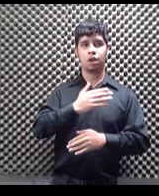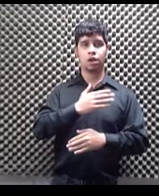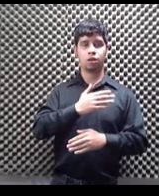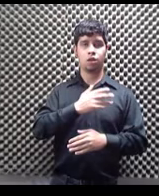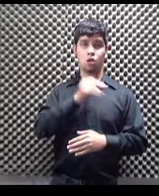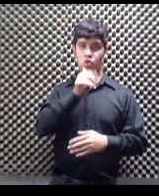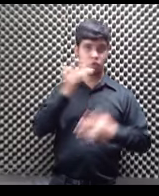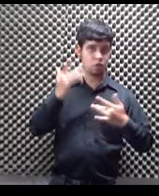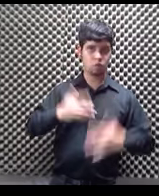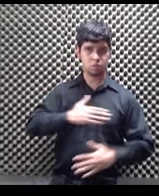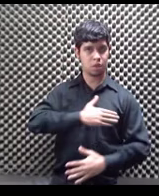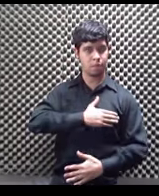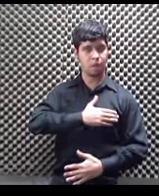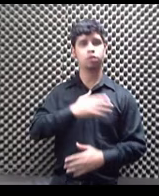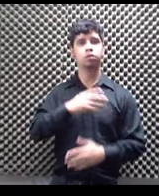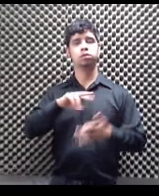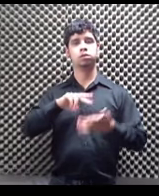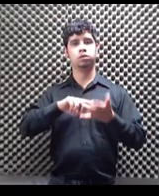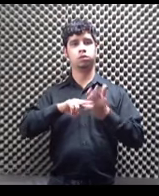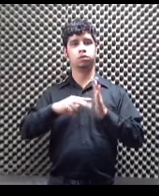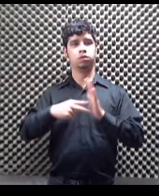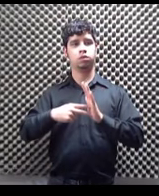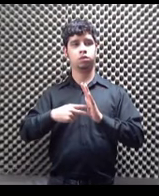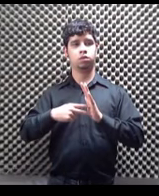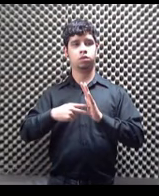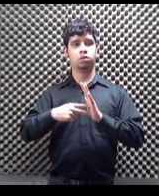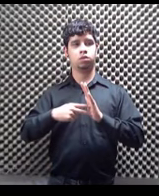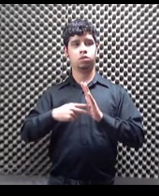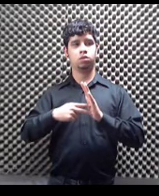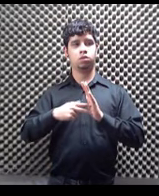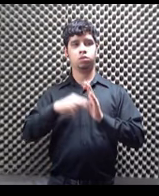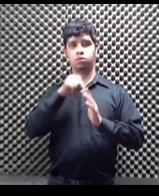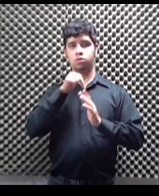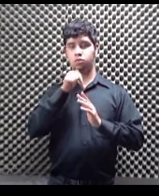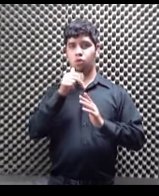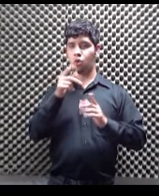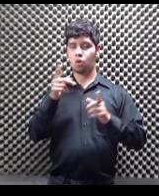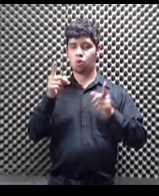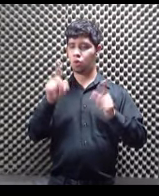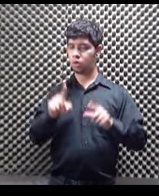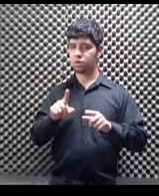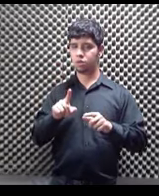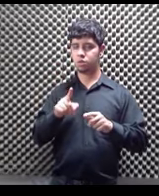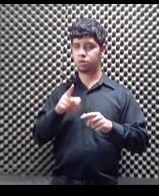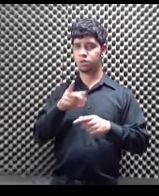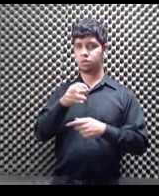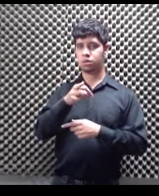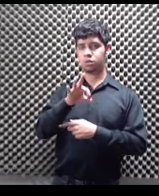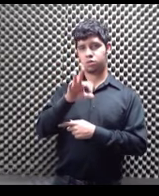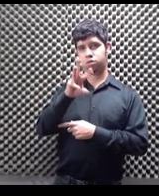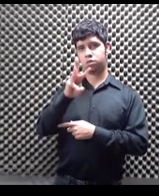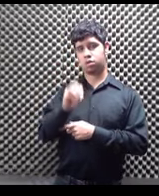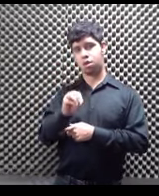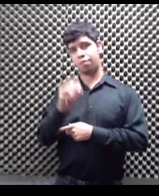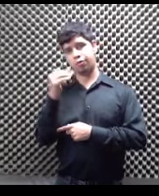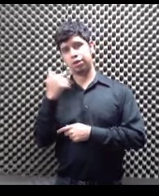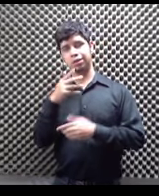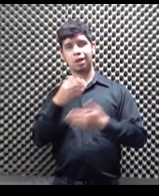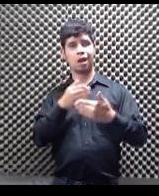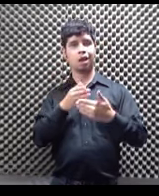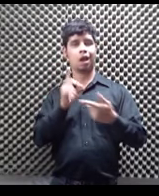ciertos elementos, no caben después de 1960. Hasta el 50